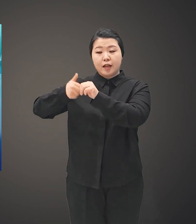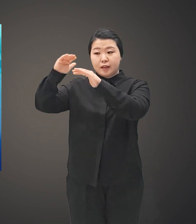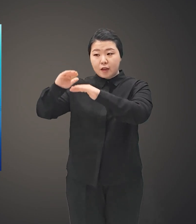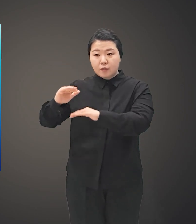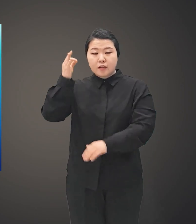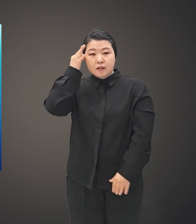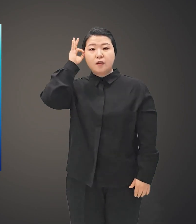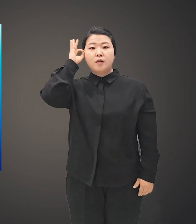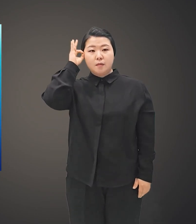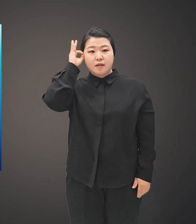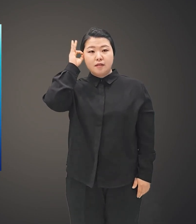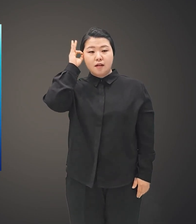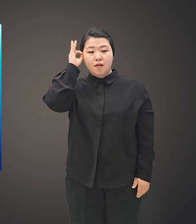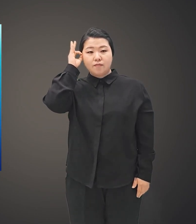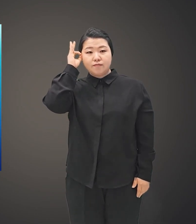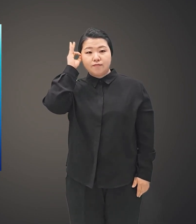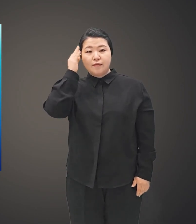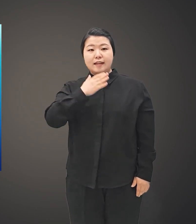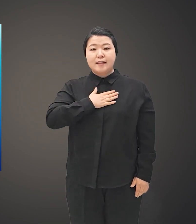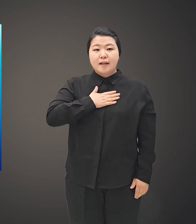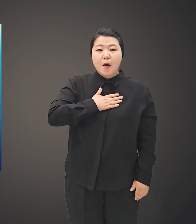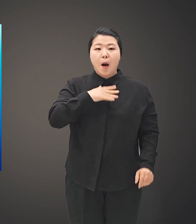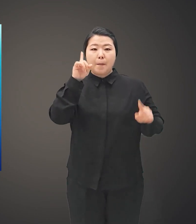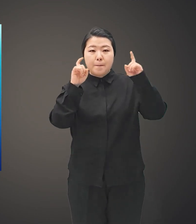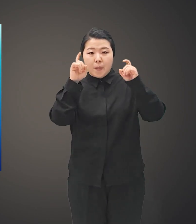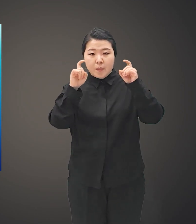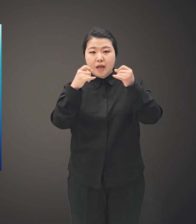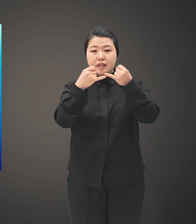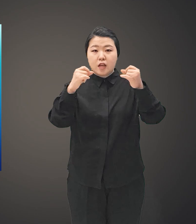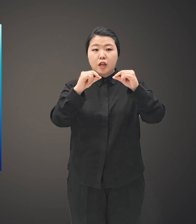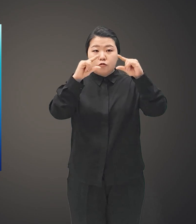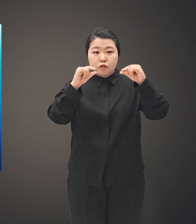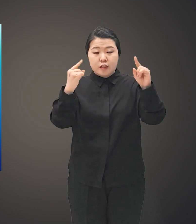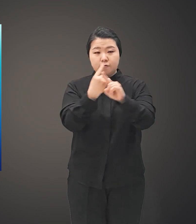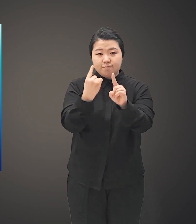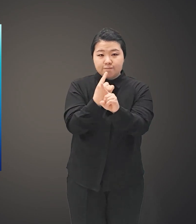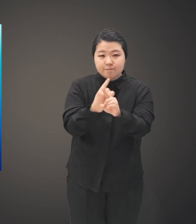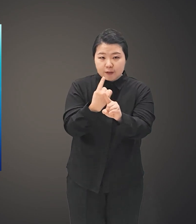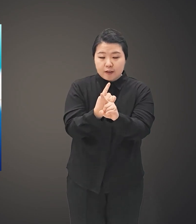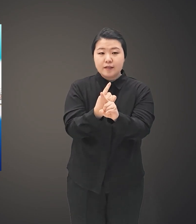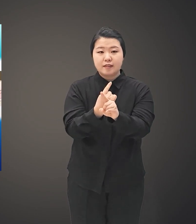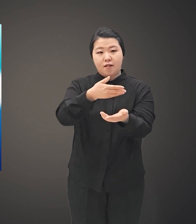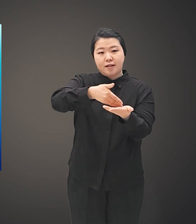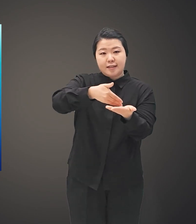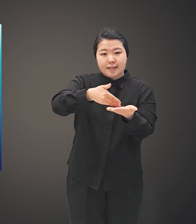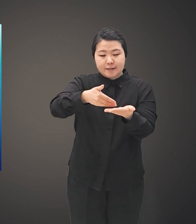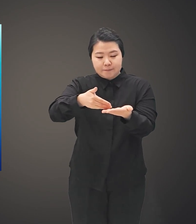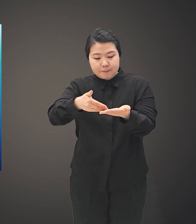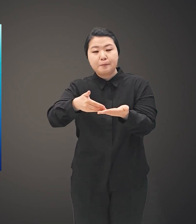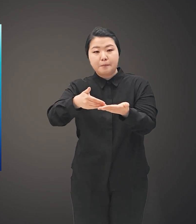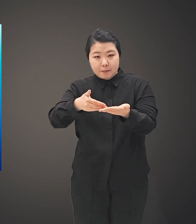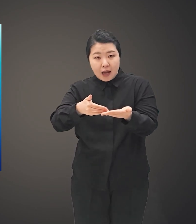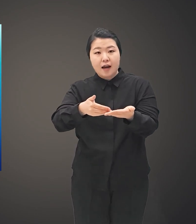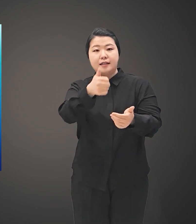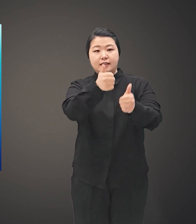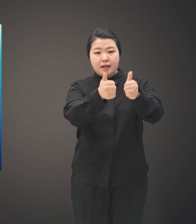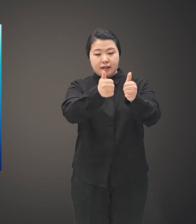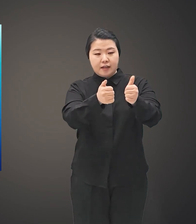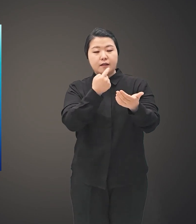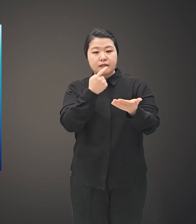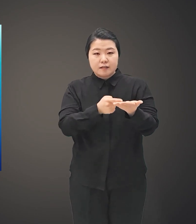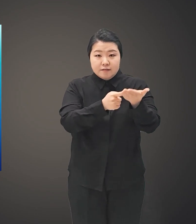떠올리면서 캐릭터의 표정과 동작 그리고 선의 굵기를 수정해서 다시 이모티콘